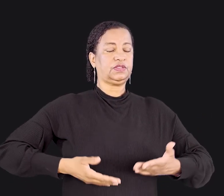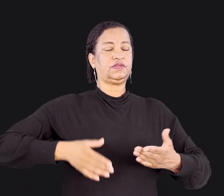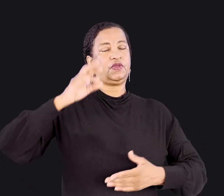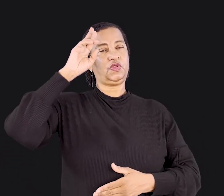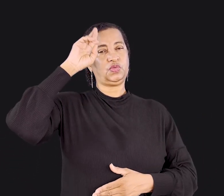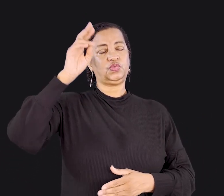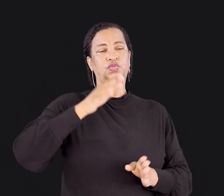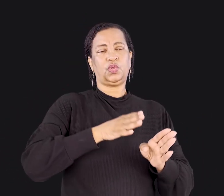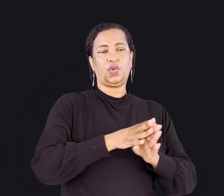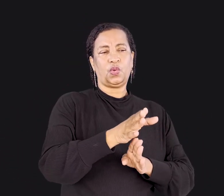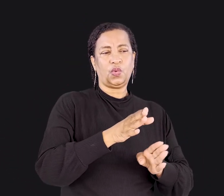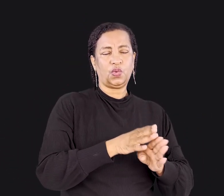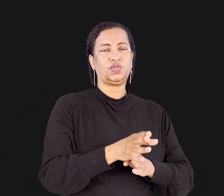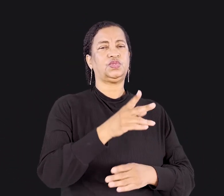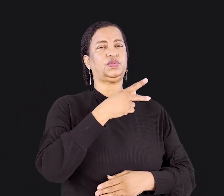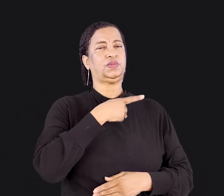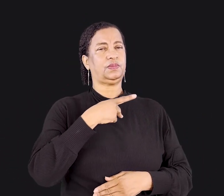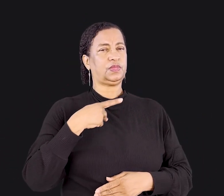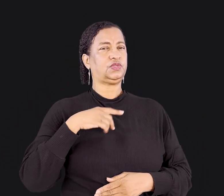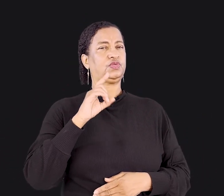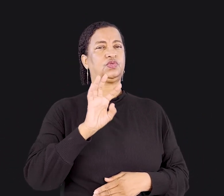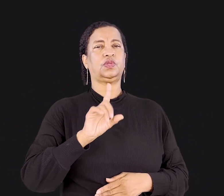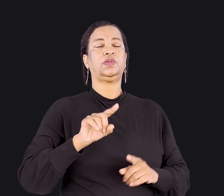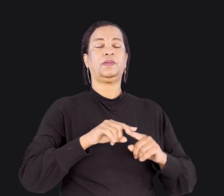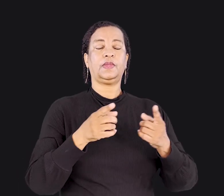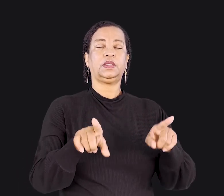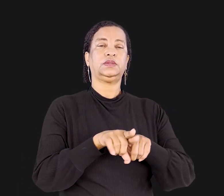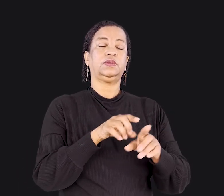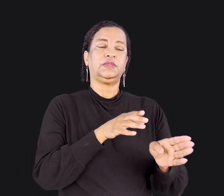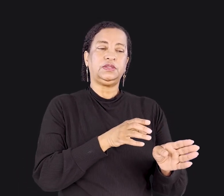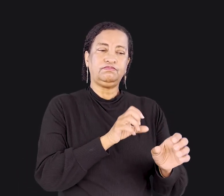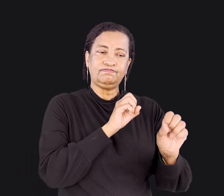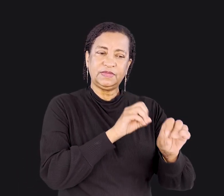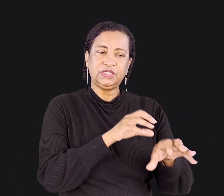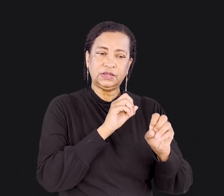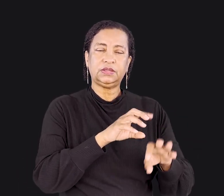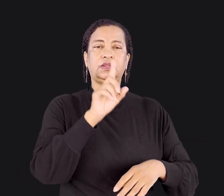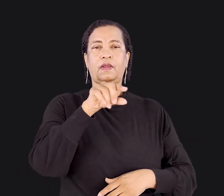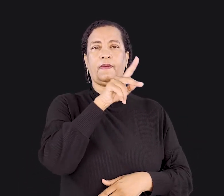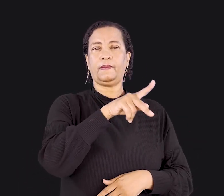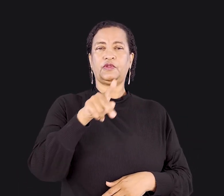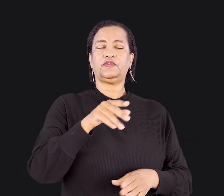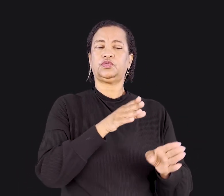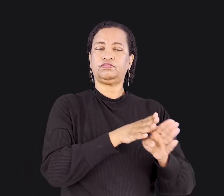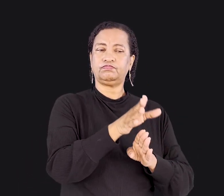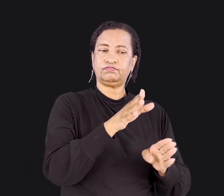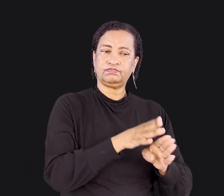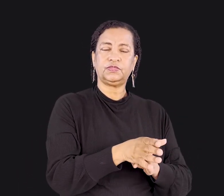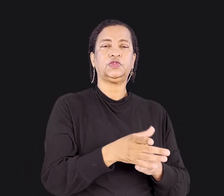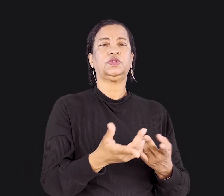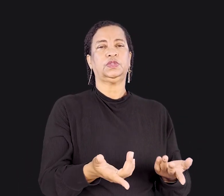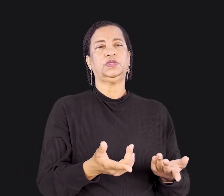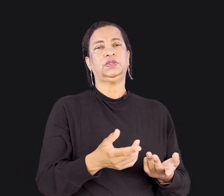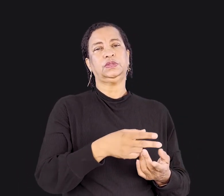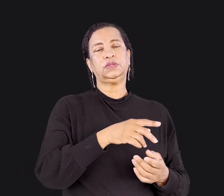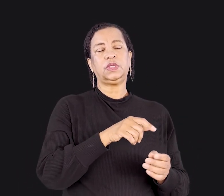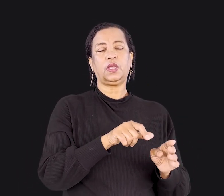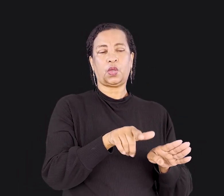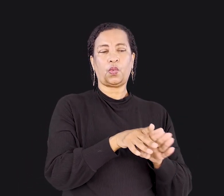apenas aconselham e pastoreiam, como também ensinam. Eles são professores que aconselham e conselheiros que ensinam.